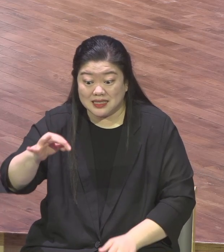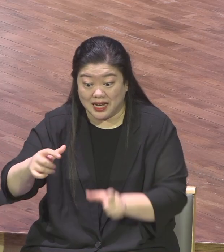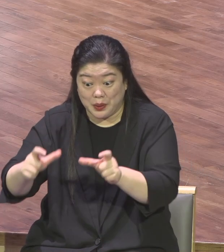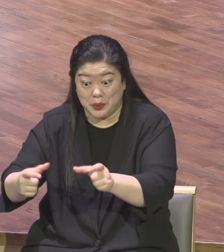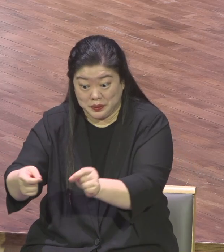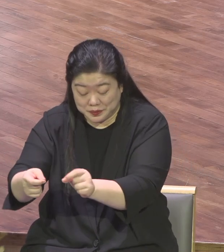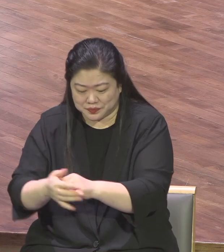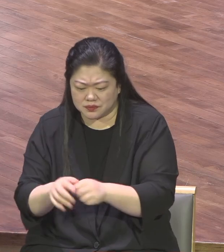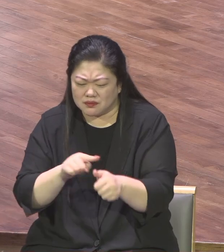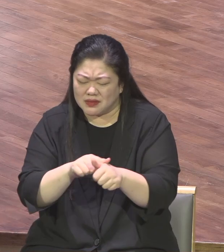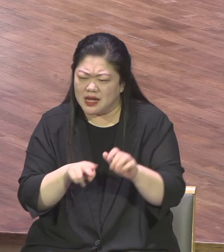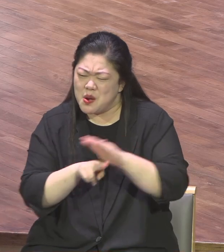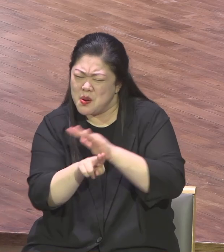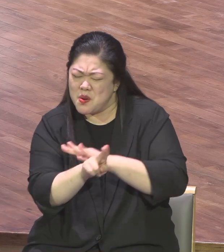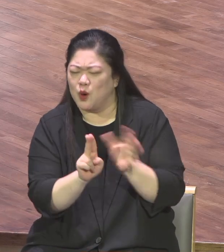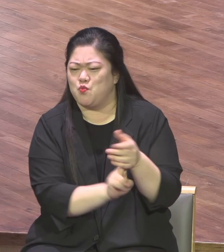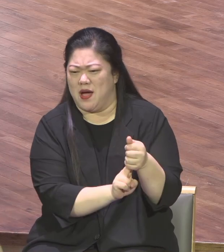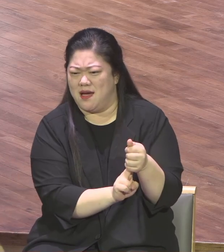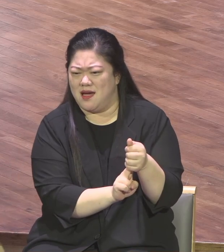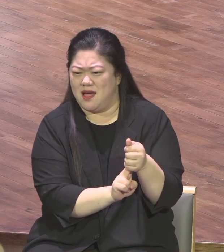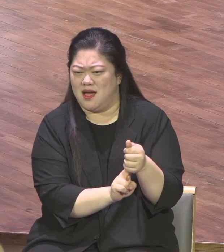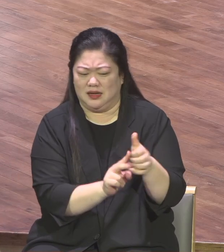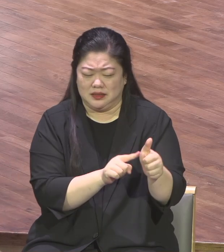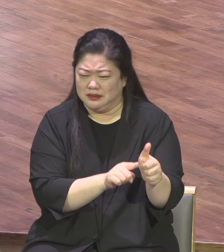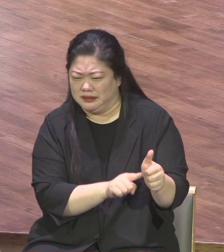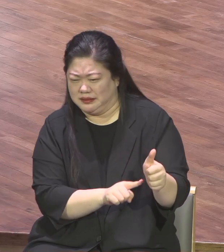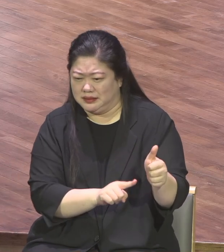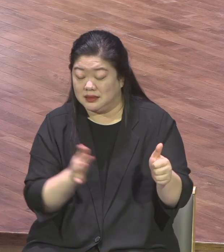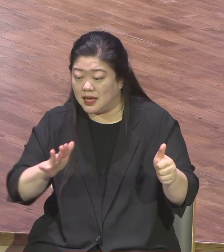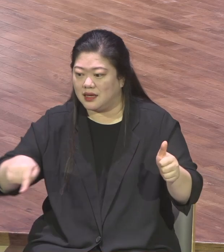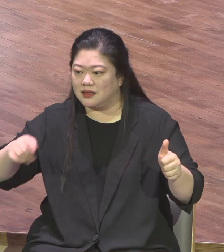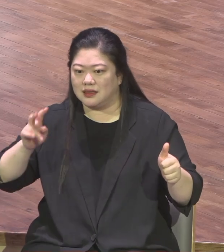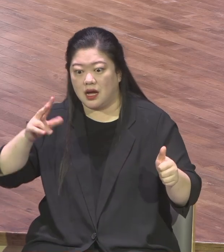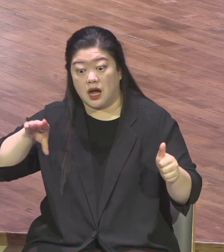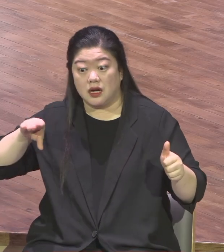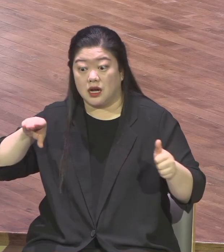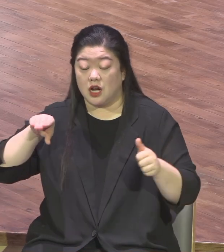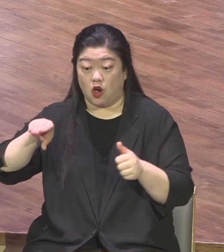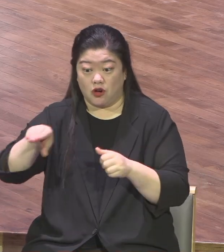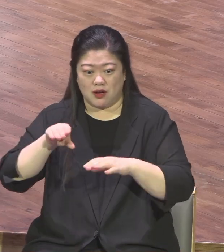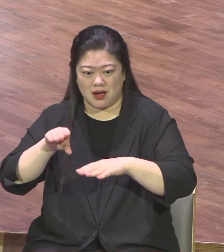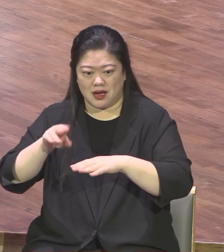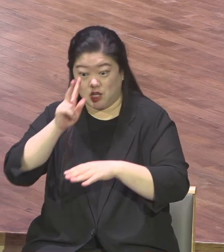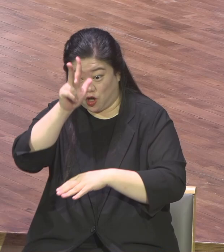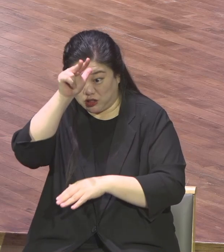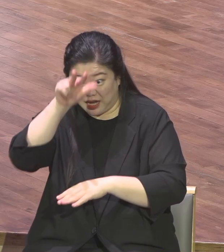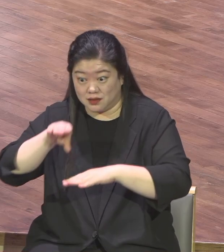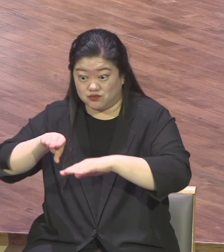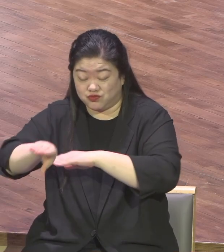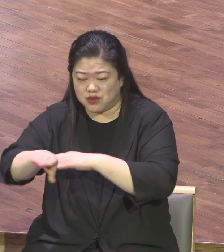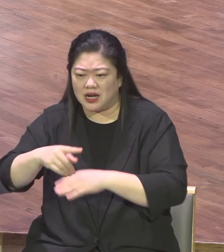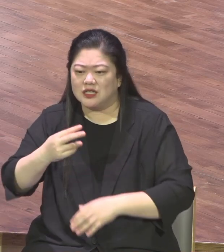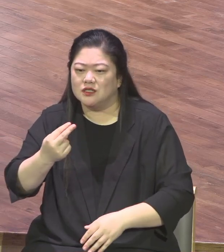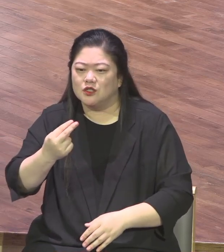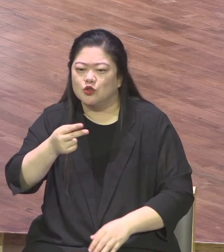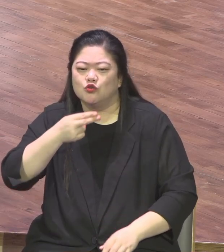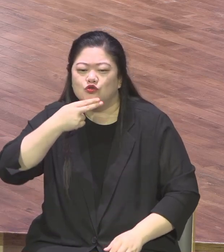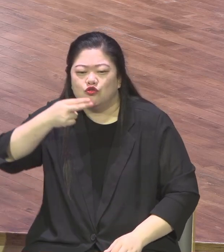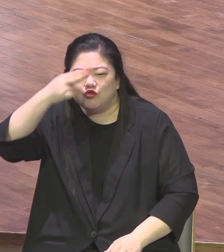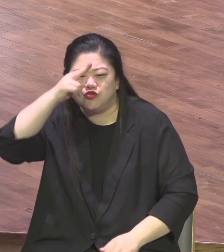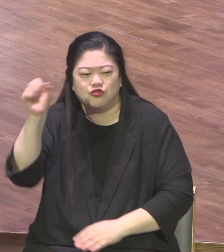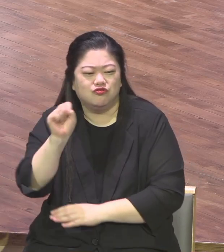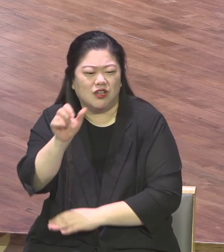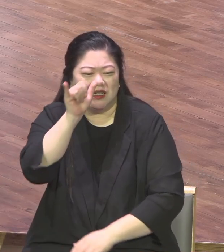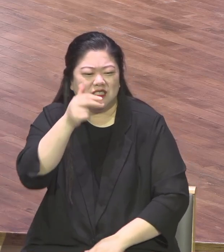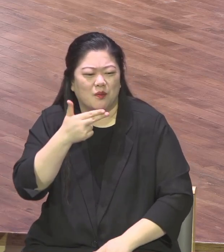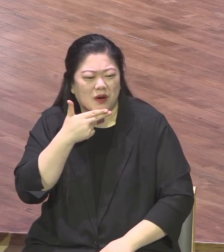거기 있었는데 이 경찰들이 말이야 음주운전 뭐 조사한다고 했는지 쭉 차들 온 차들 다 조사하는데 쫙 뒤에서